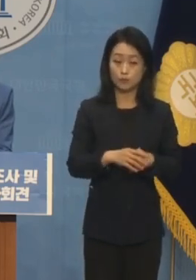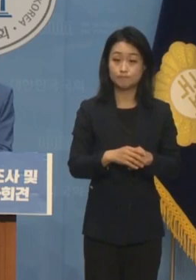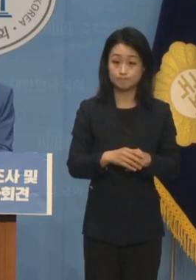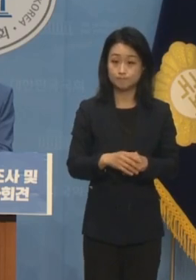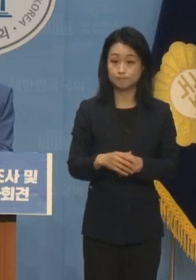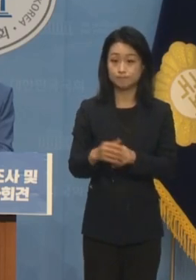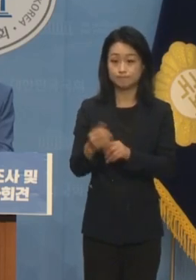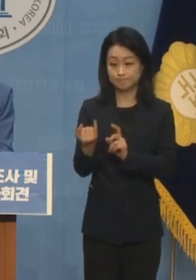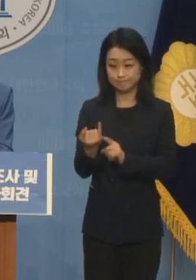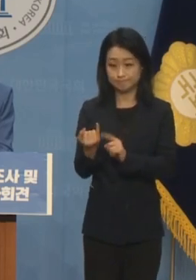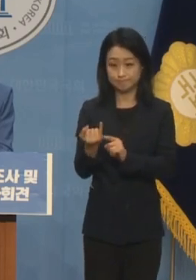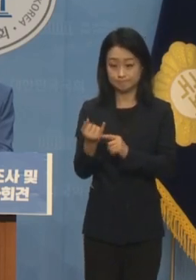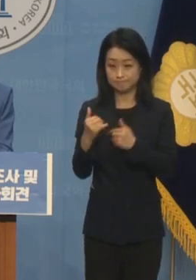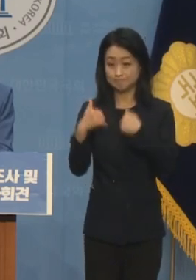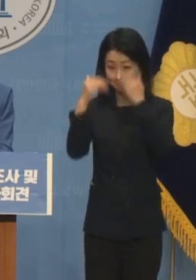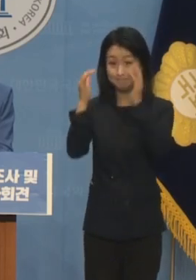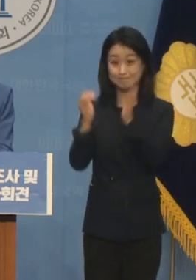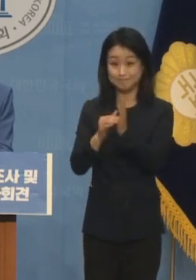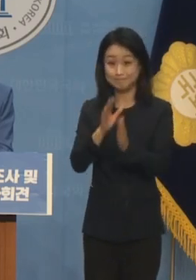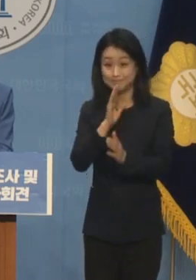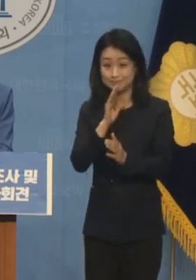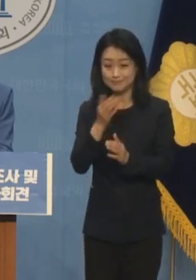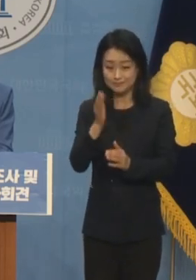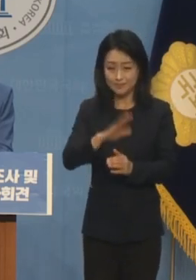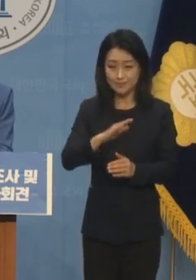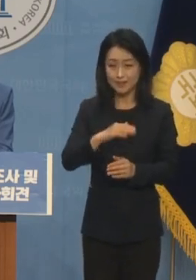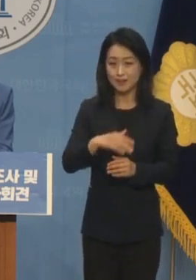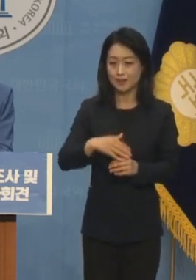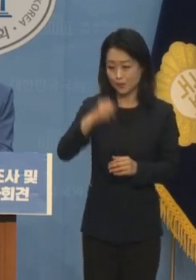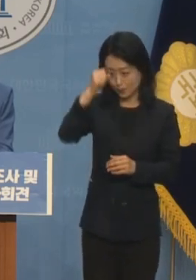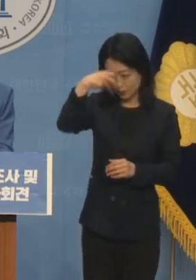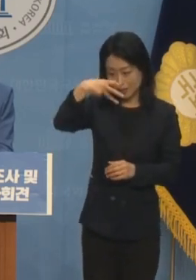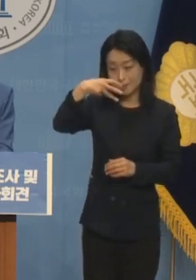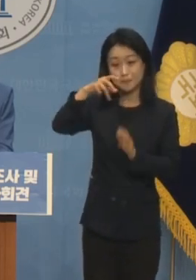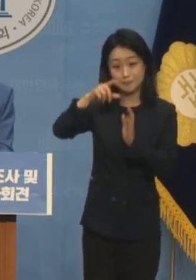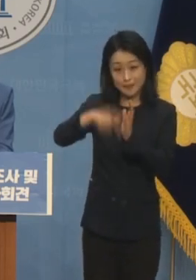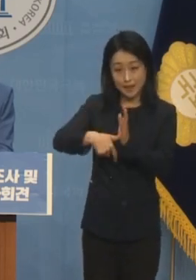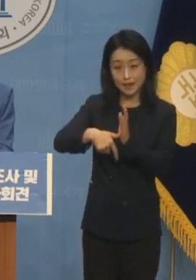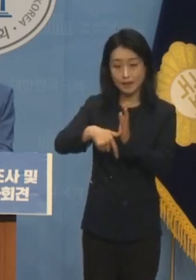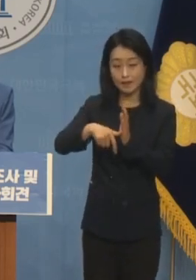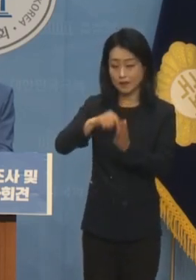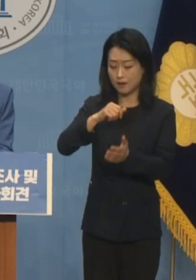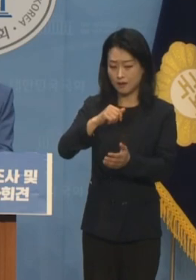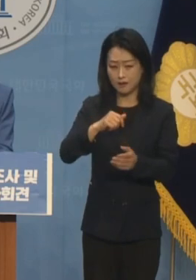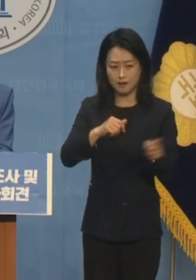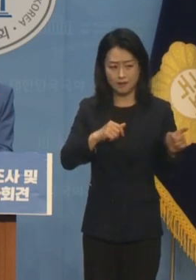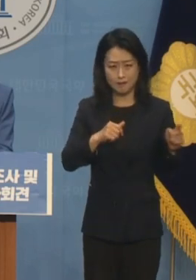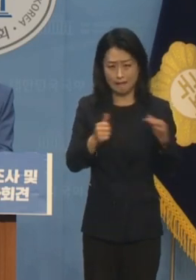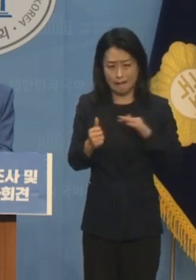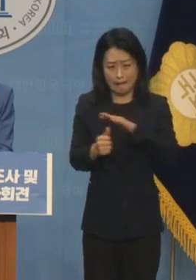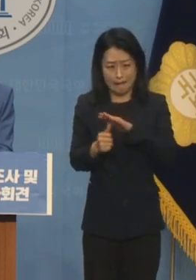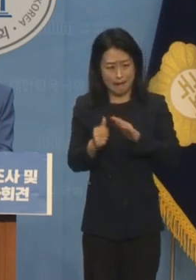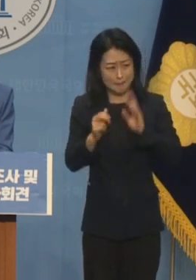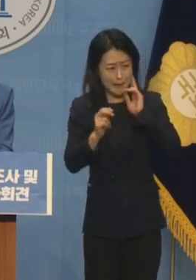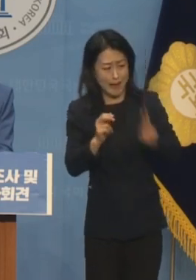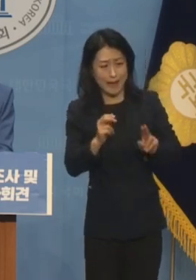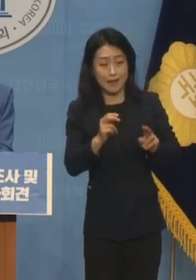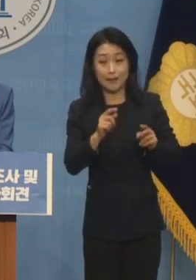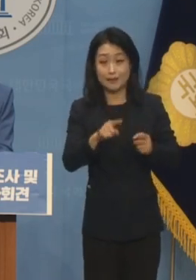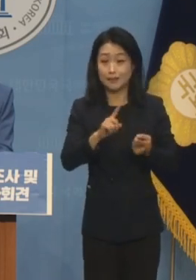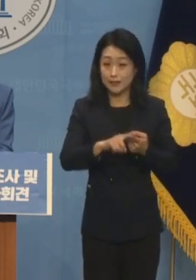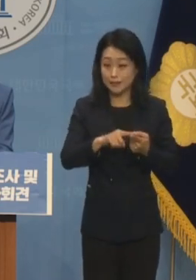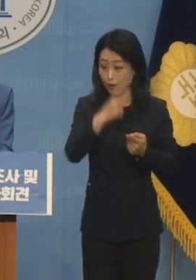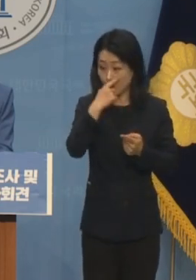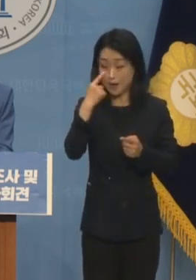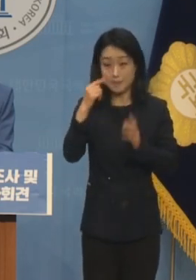되었다고 하더라도 과거 아동과 청소년 시절 당한 성범죄는 혐의만 인정된다면 공소시효 없이도